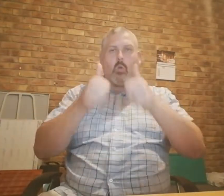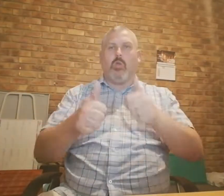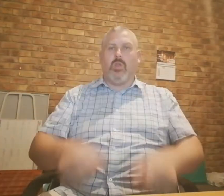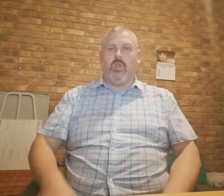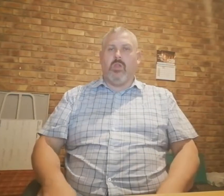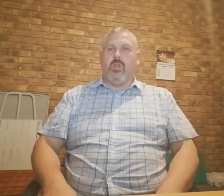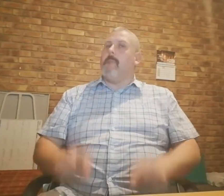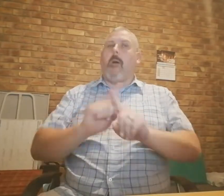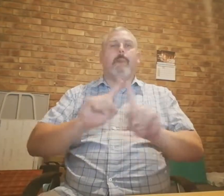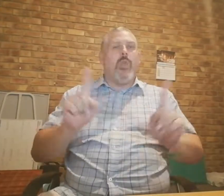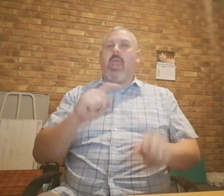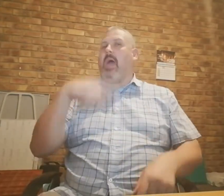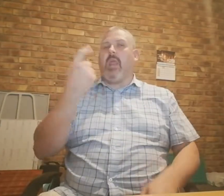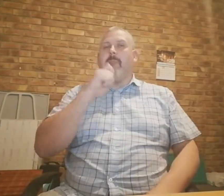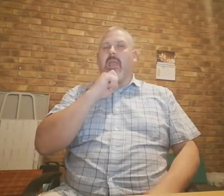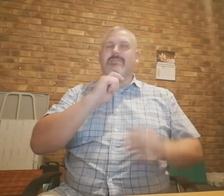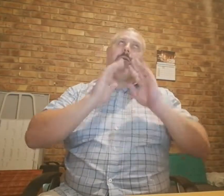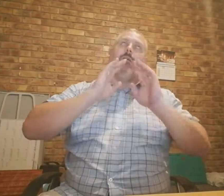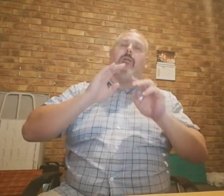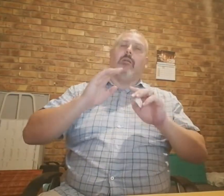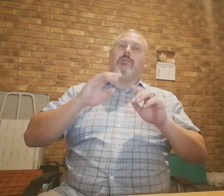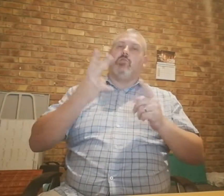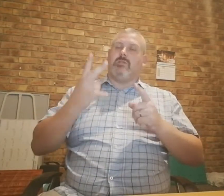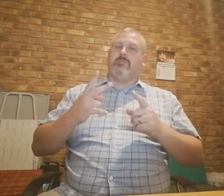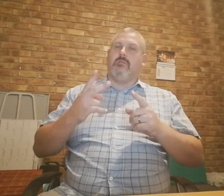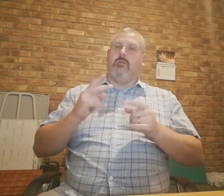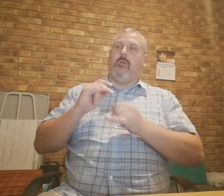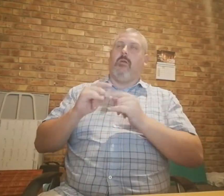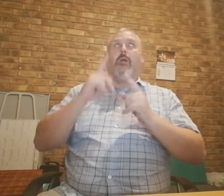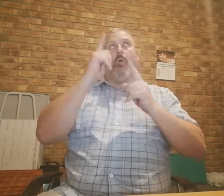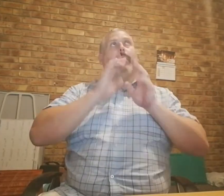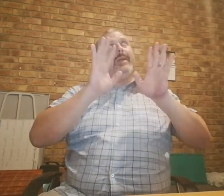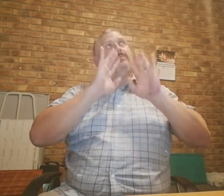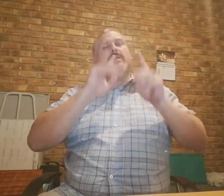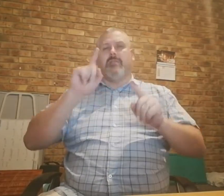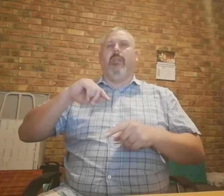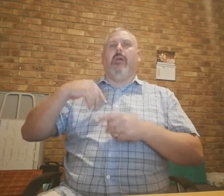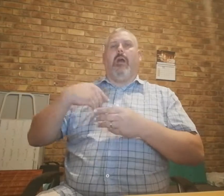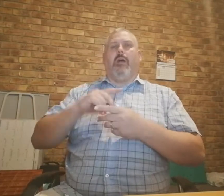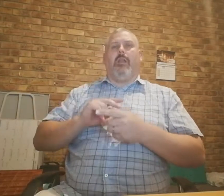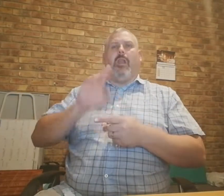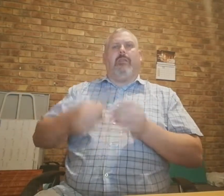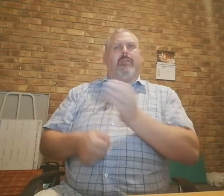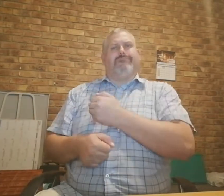goed. Maar moenie aan een mens soos God best wat het